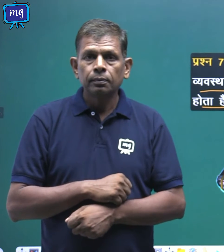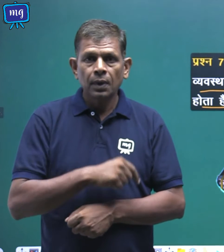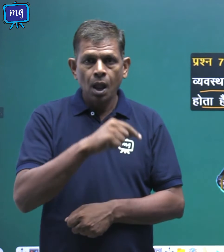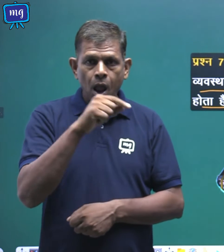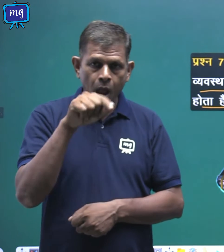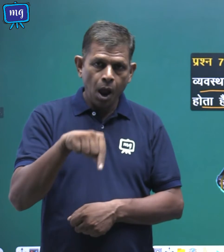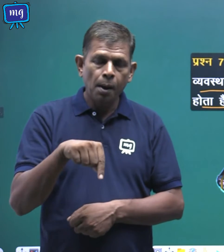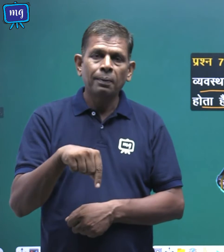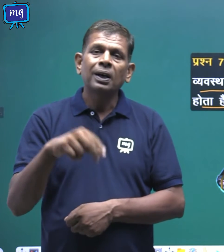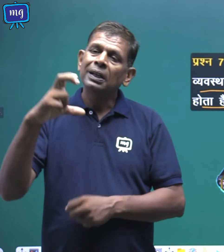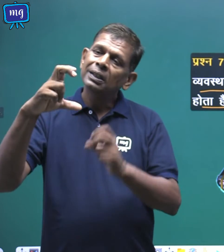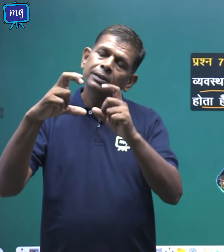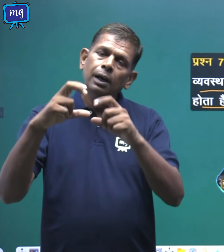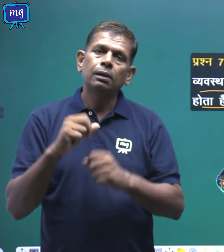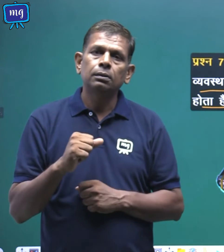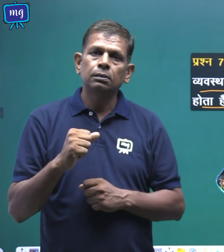यहाँ पर सेल